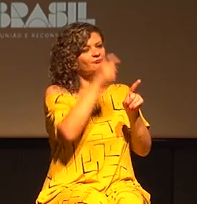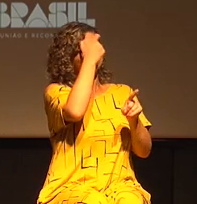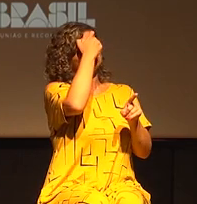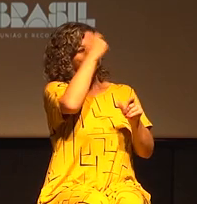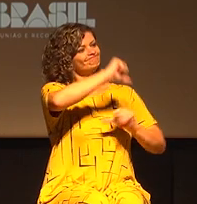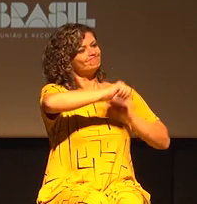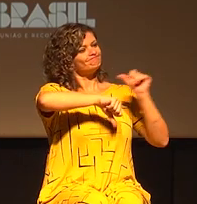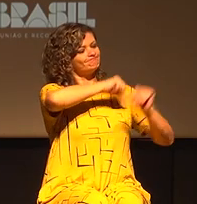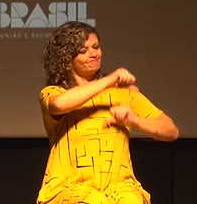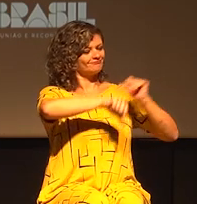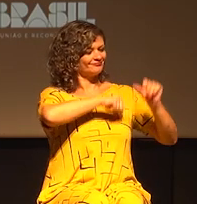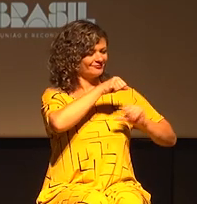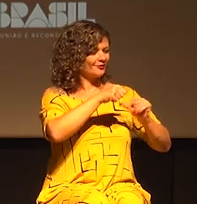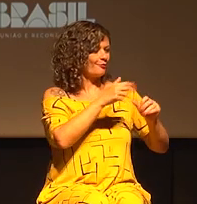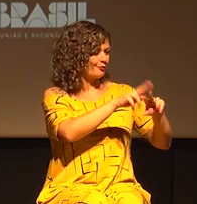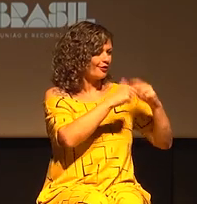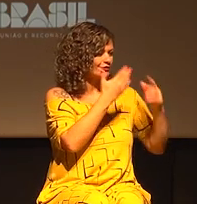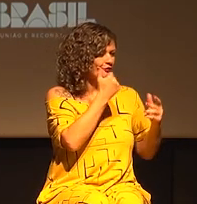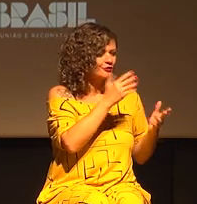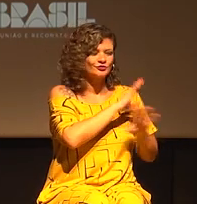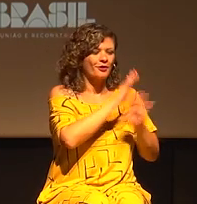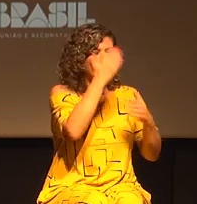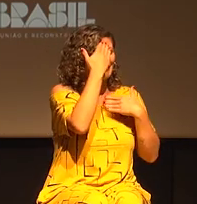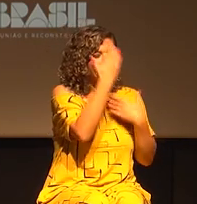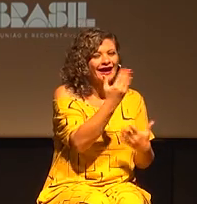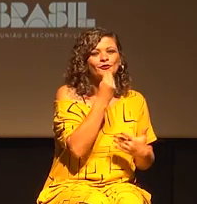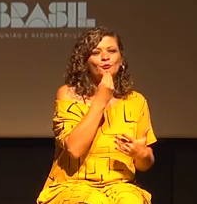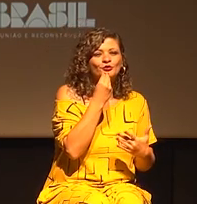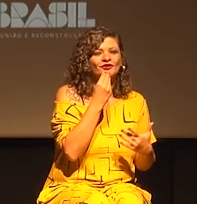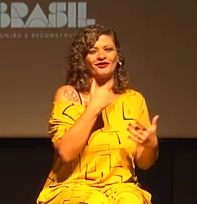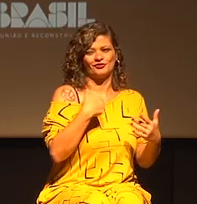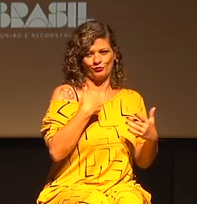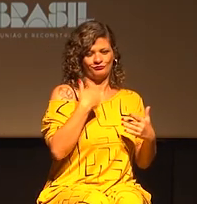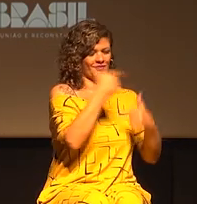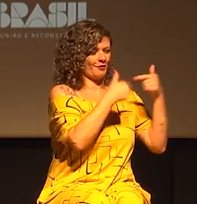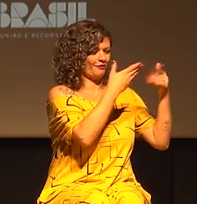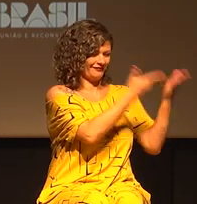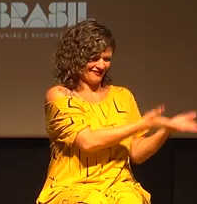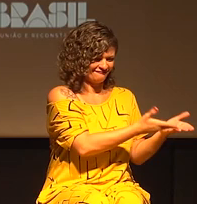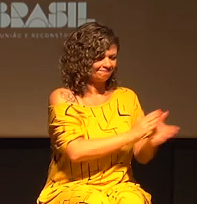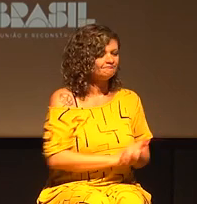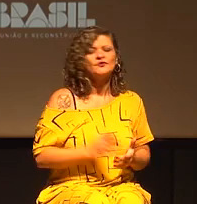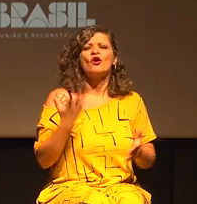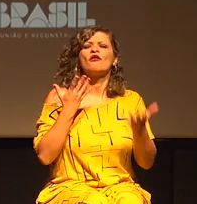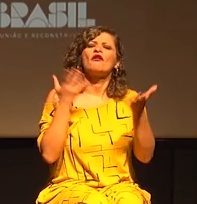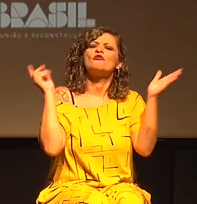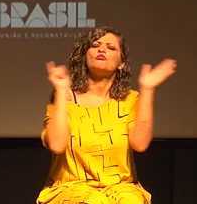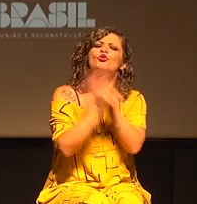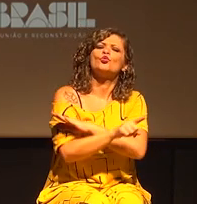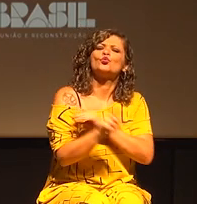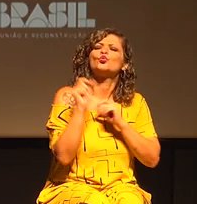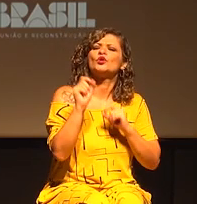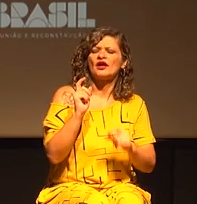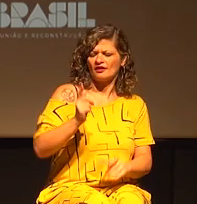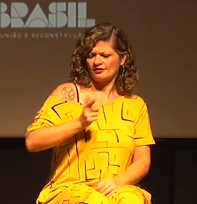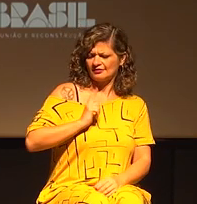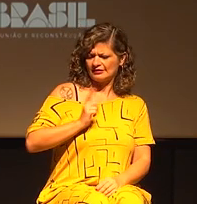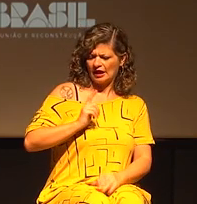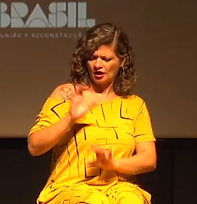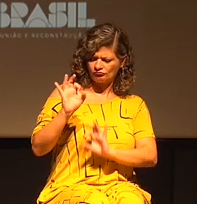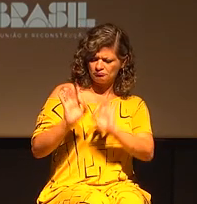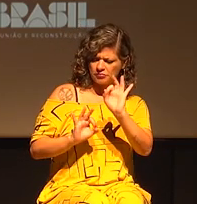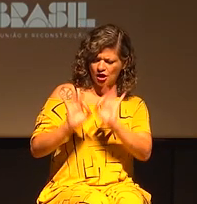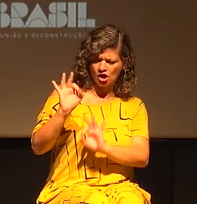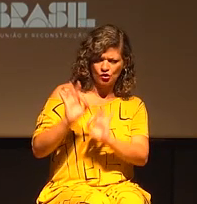através da Gastronomia de uma comida boa muito obrigado viu pela oportunidade de estar lá eh e a pergunta que eu eu quero fazer é se existe um plano